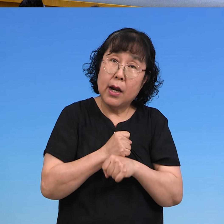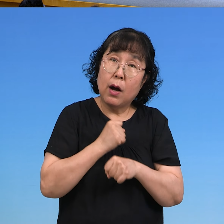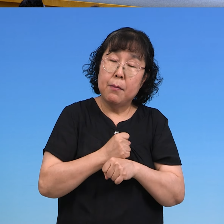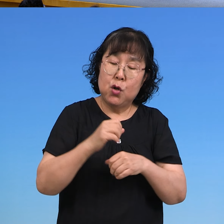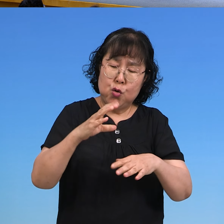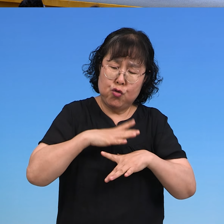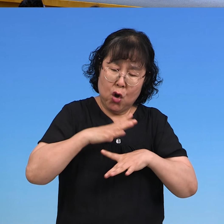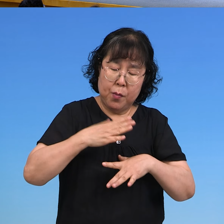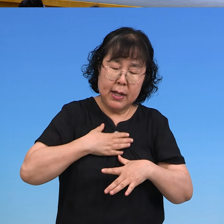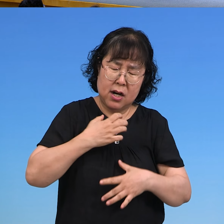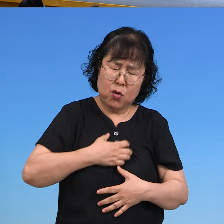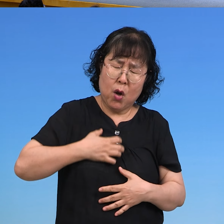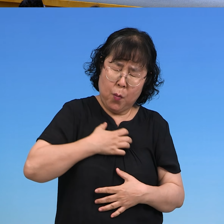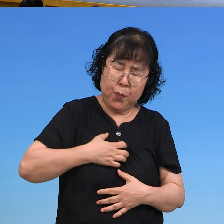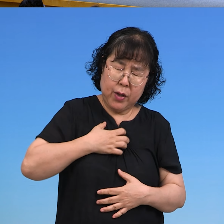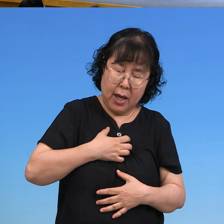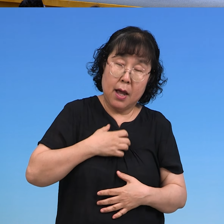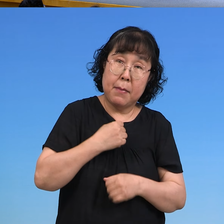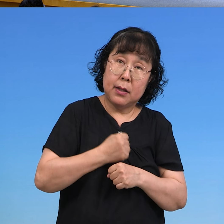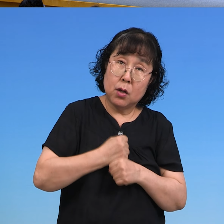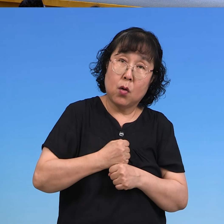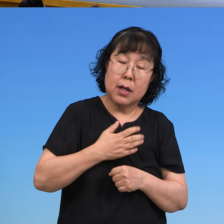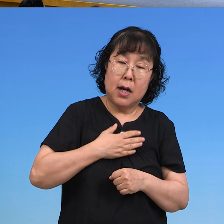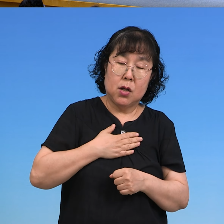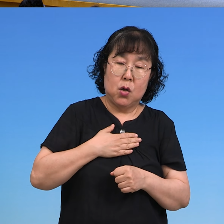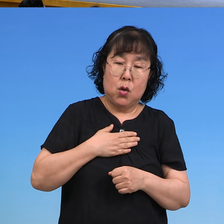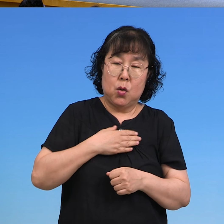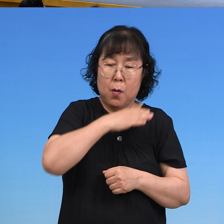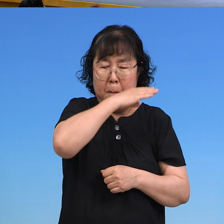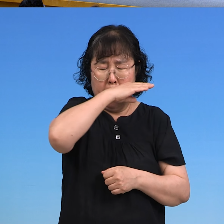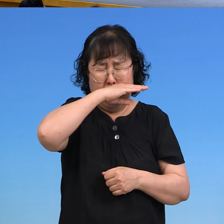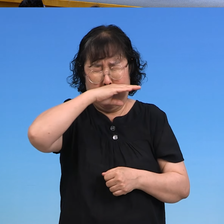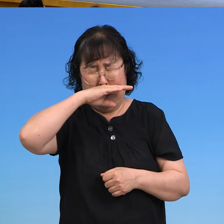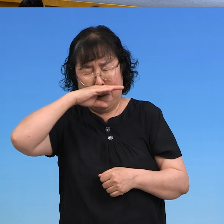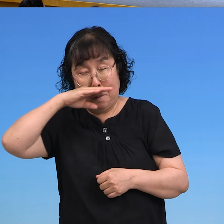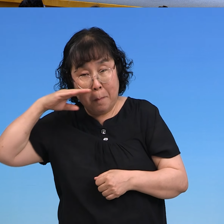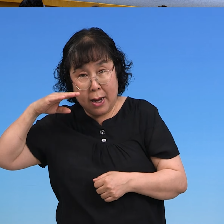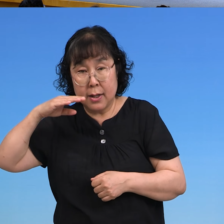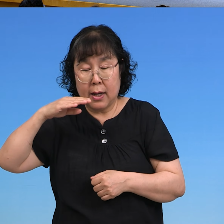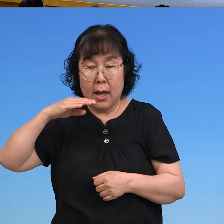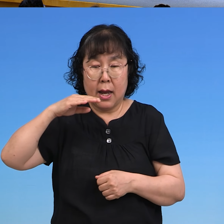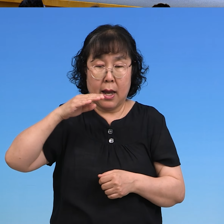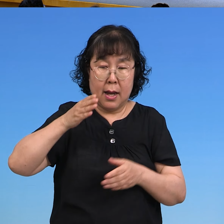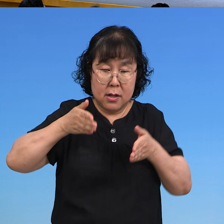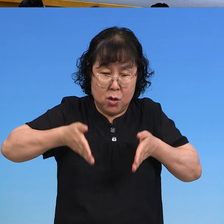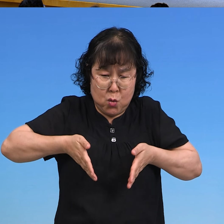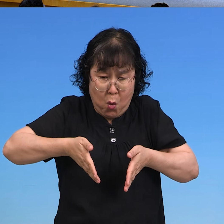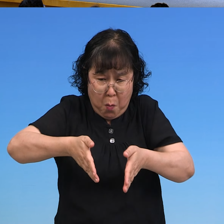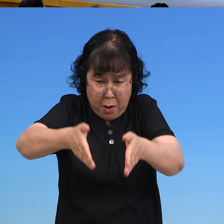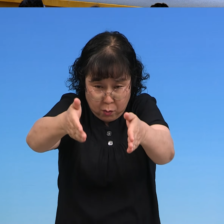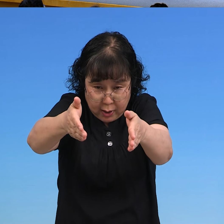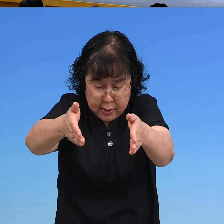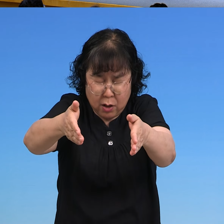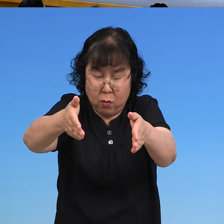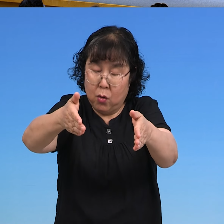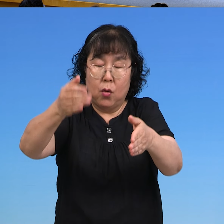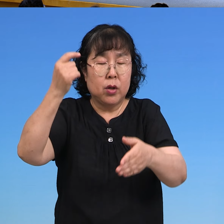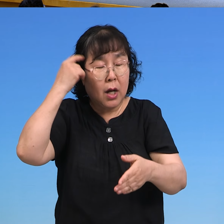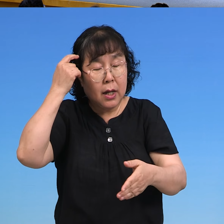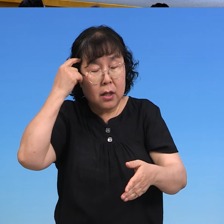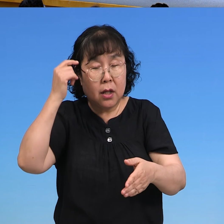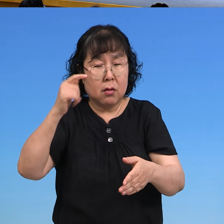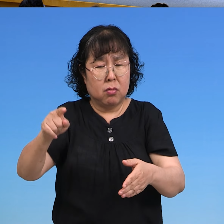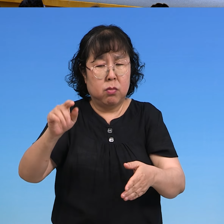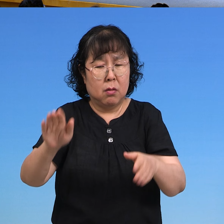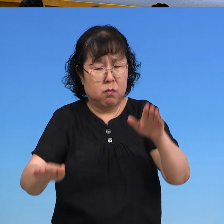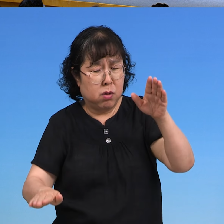날 괴롭히고요. 또 하나가 난 똑바로 간다 생각했는데 치우쳐요. 차라리 안 간 것보다 못할 때가 많아요.